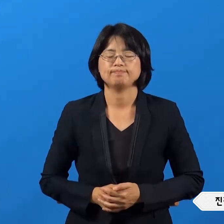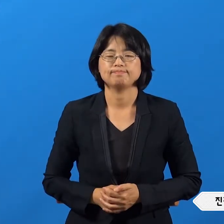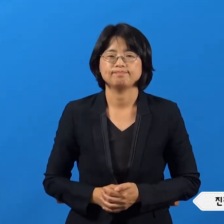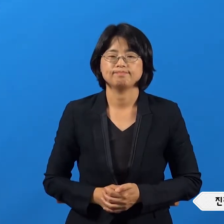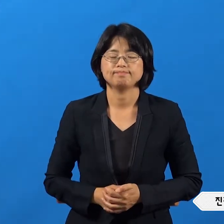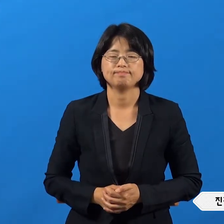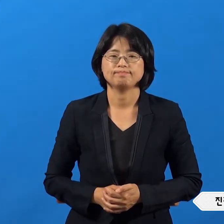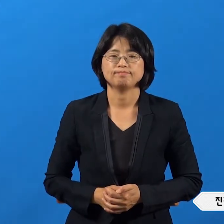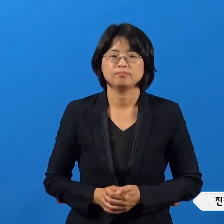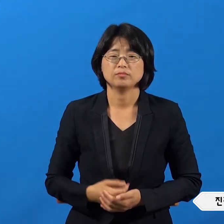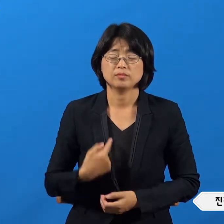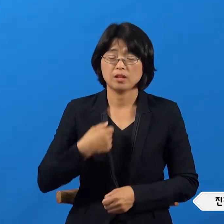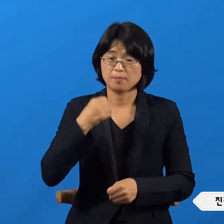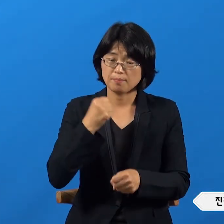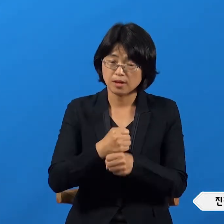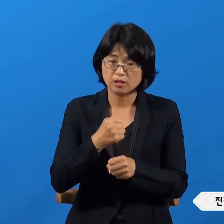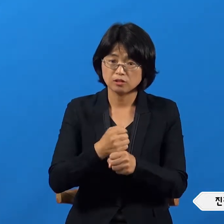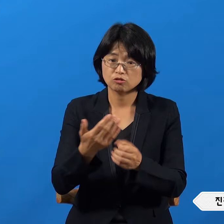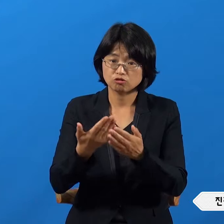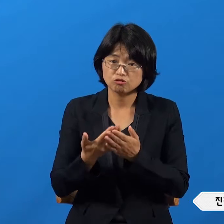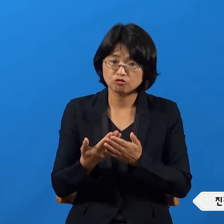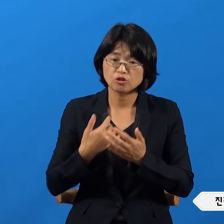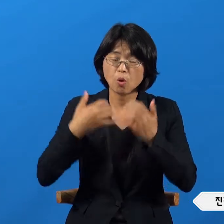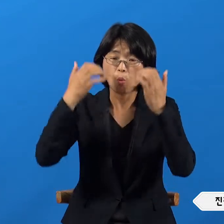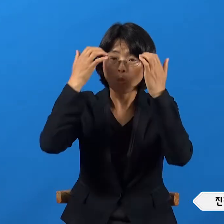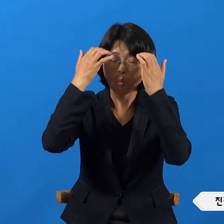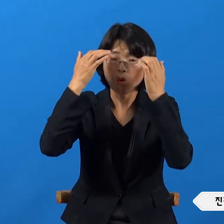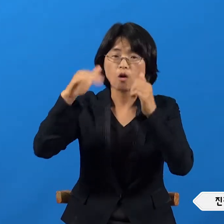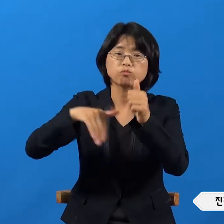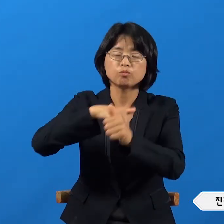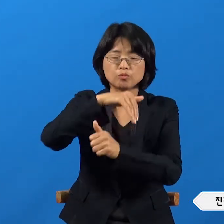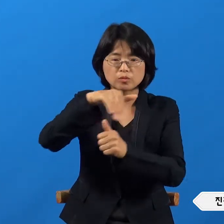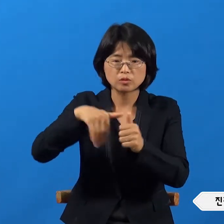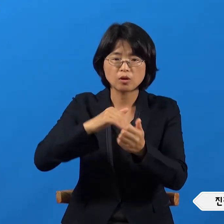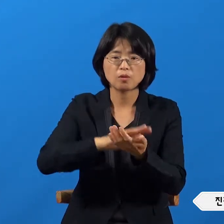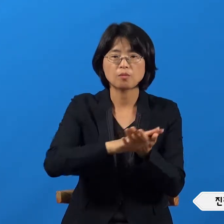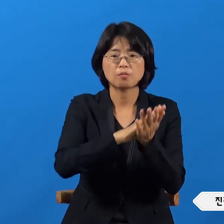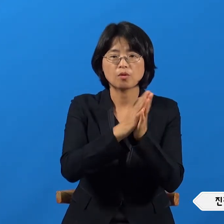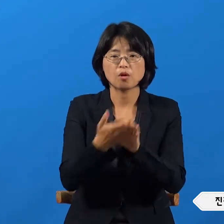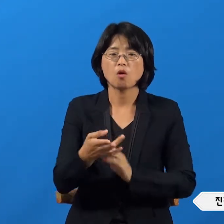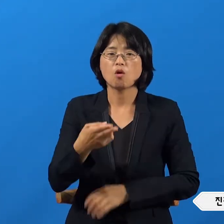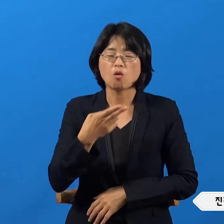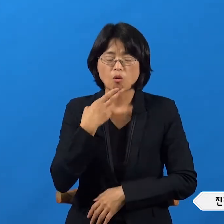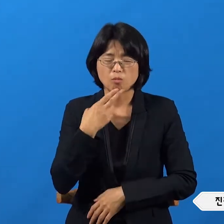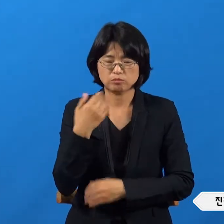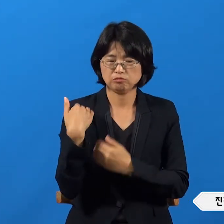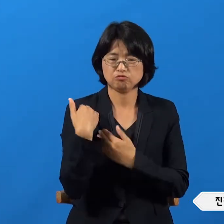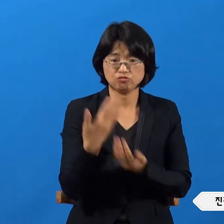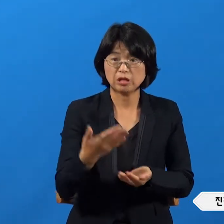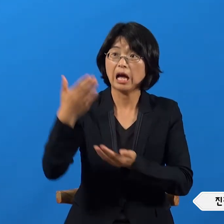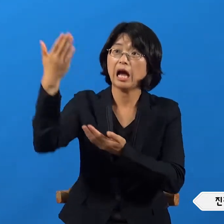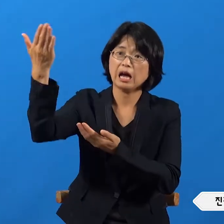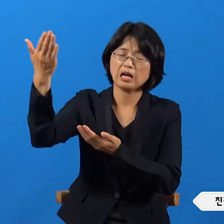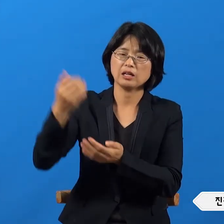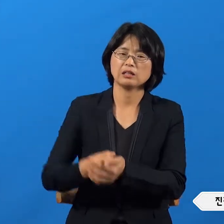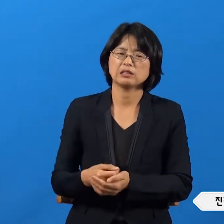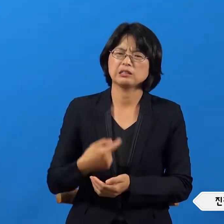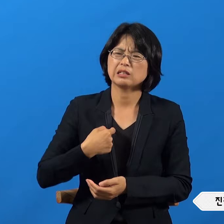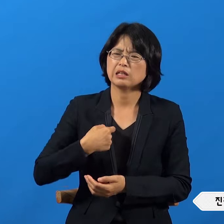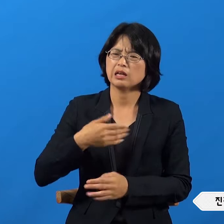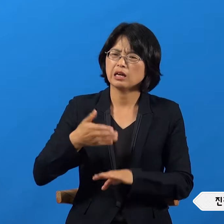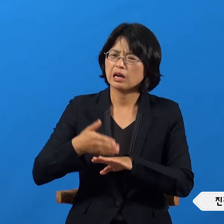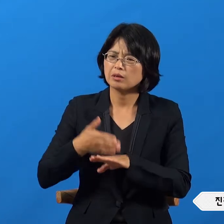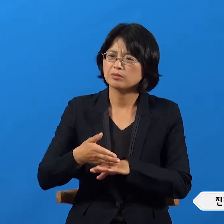고난 가운데 이 상황을 변화하지 않으시는 하나님을 향해서 내가 여전히 감사할 수 있겠습니까? 내가 여전히 찬양할